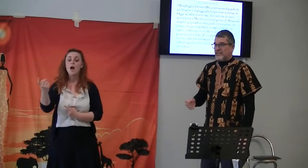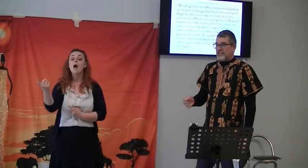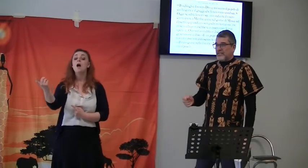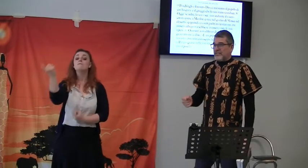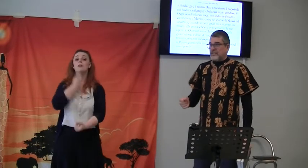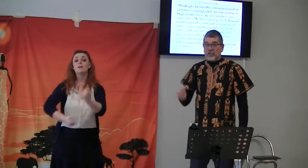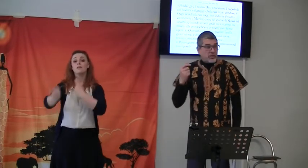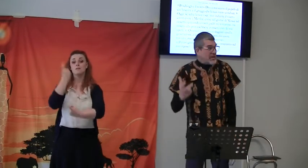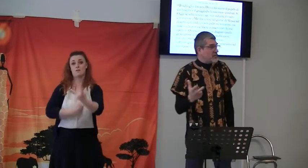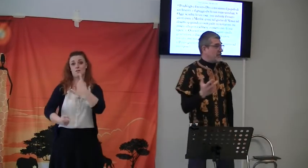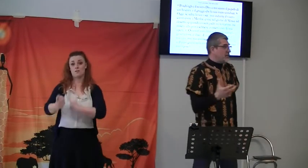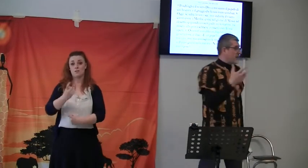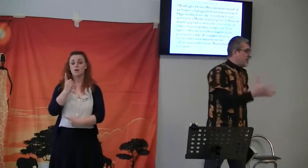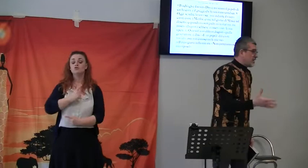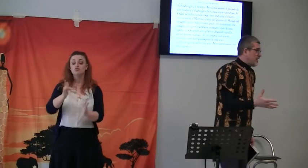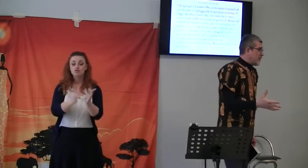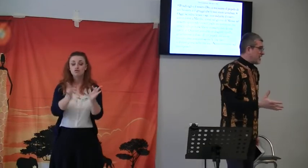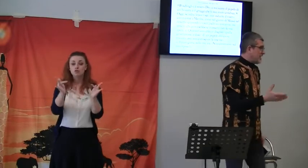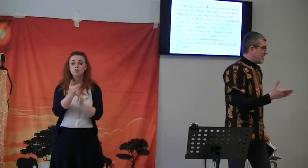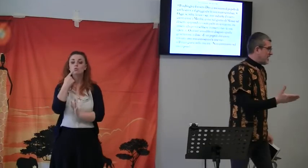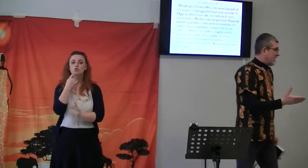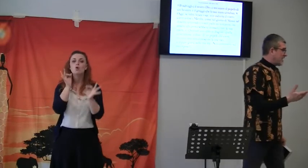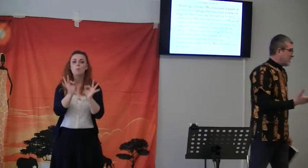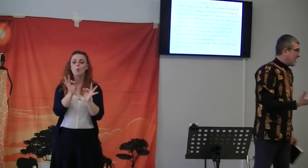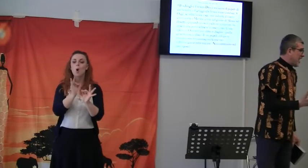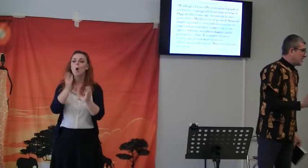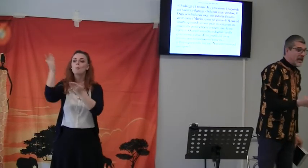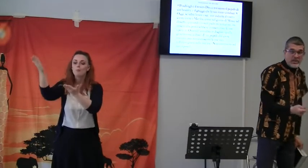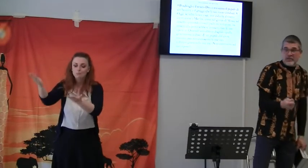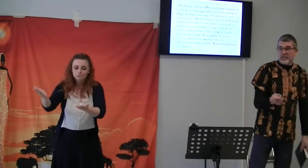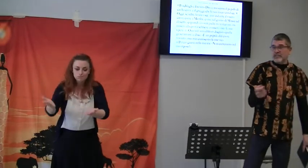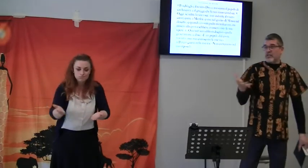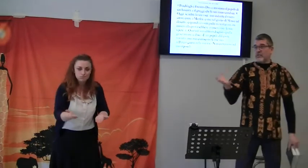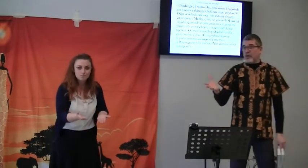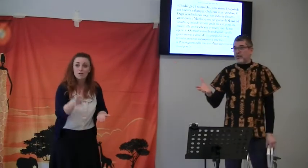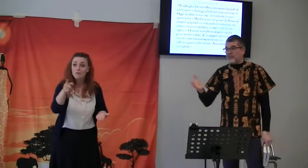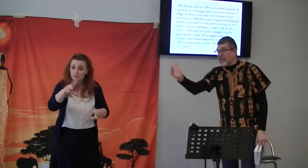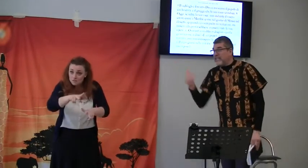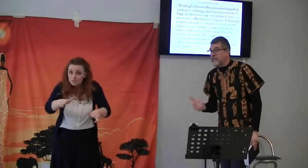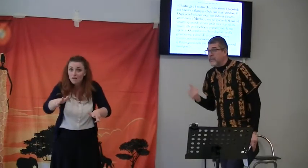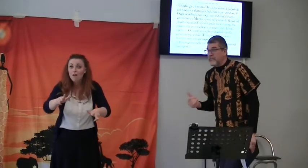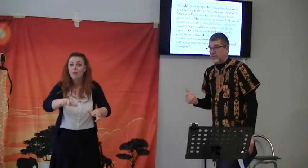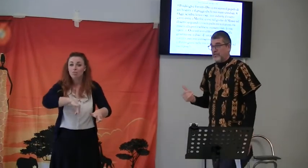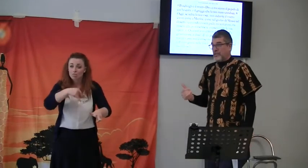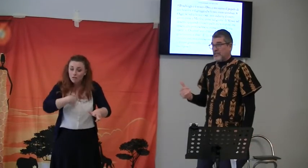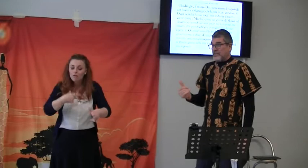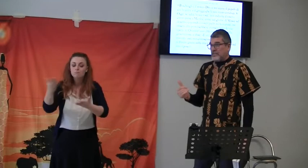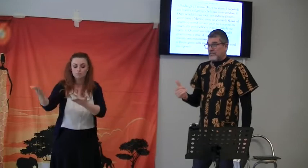venite. Gesù stesso ha detto: venite a me voi che siete stanchi e travagliati e io vi darò riposo. Venite a me